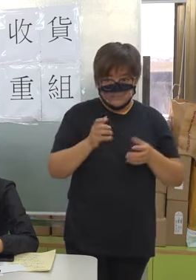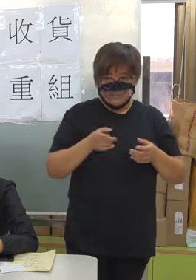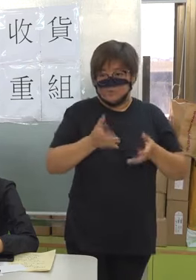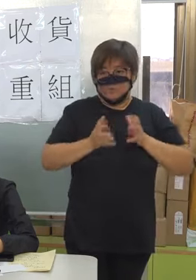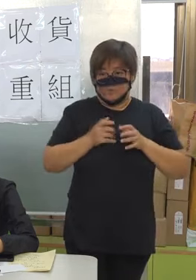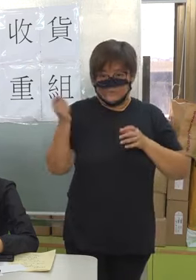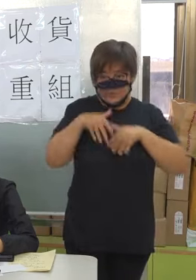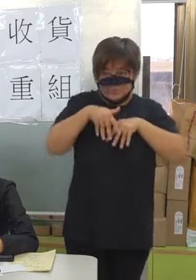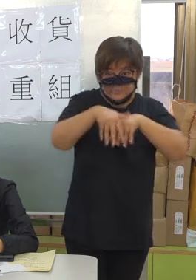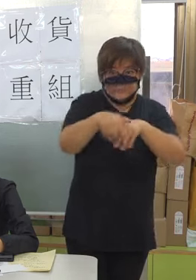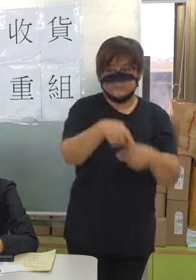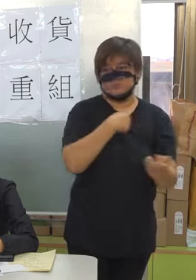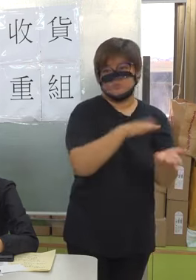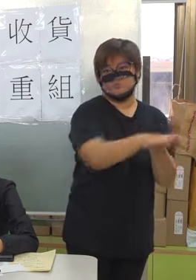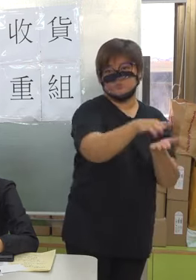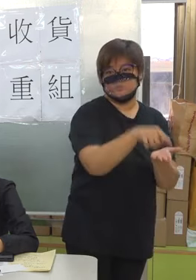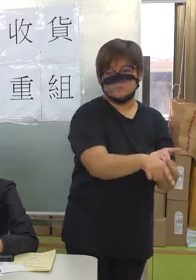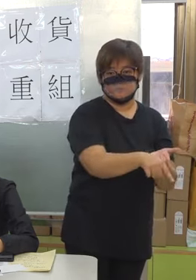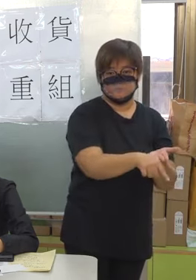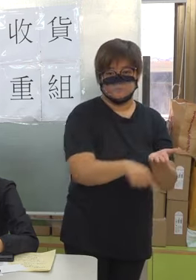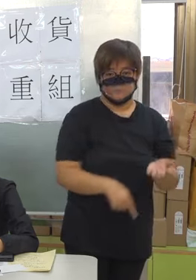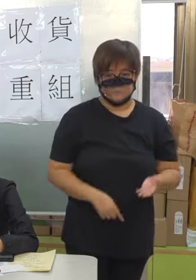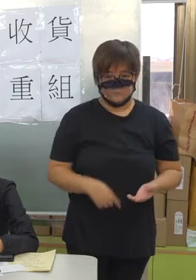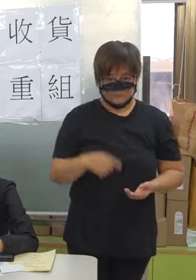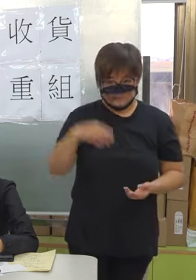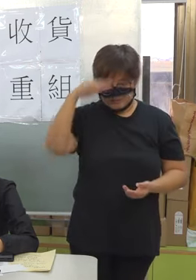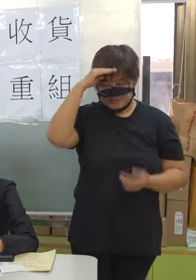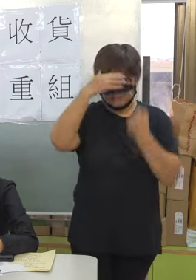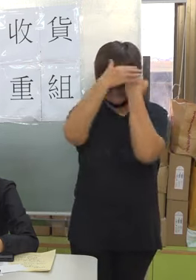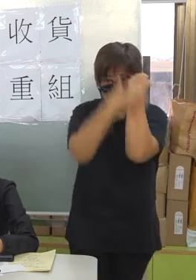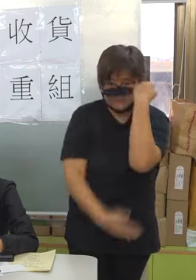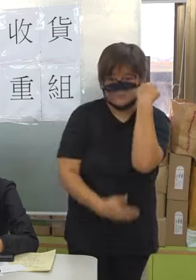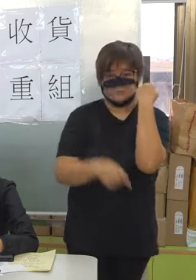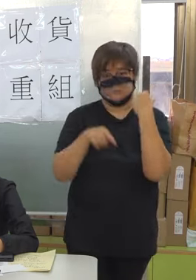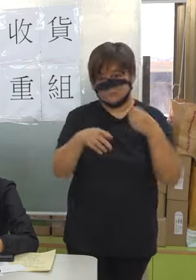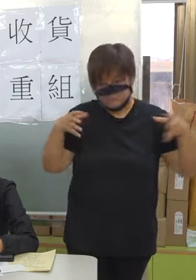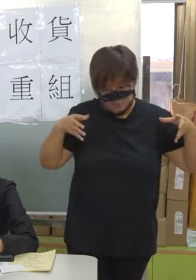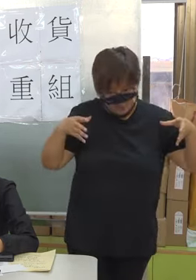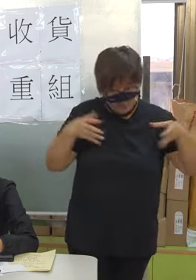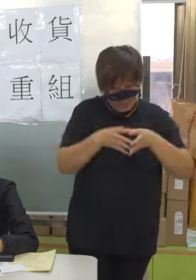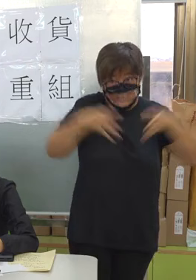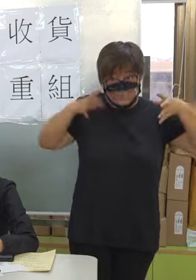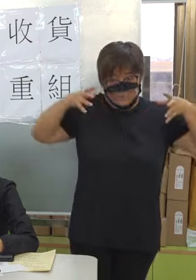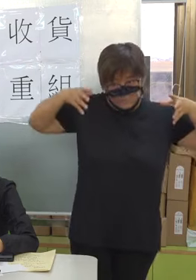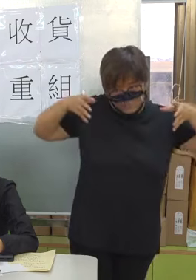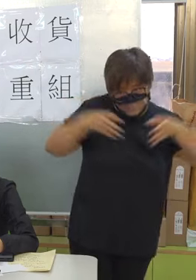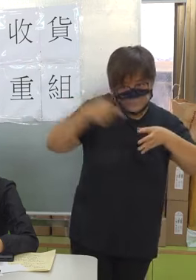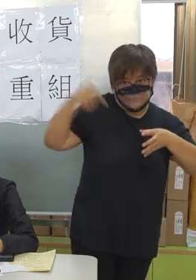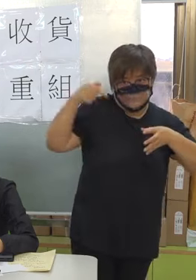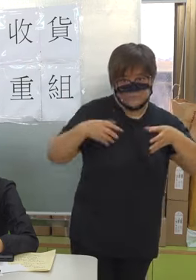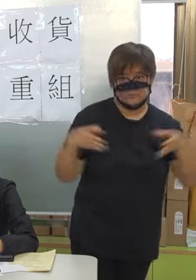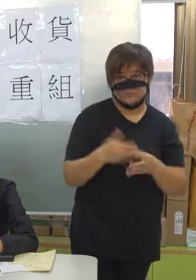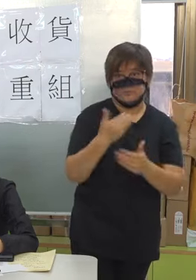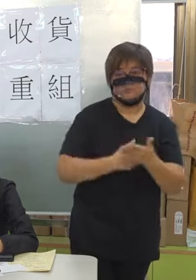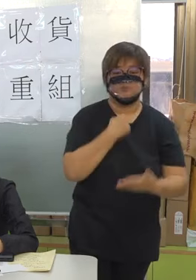解散現役警務人員，重新招募人才，並加入符合現代人權知識的訓練和考核內